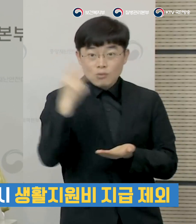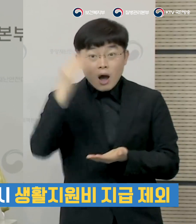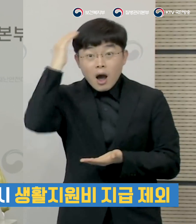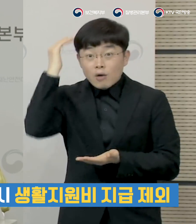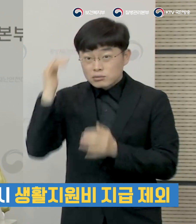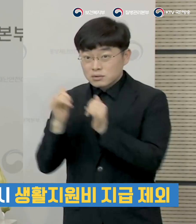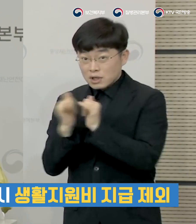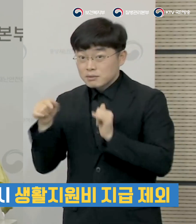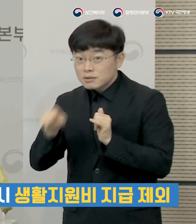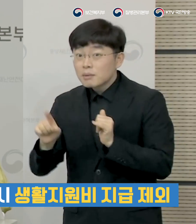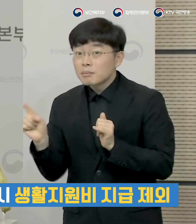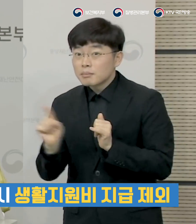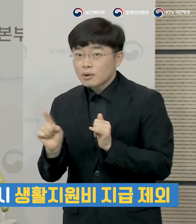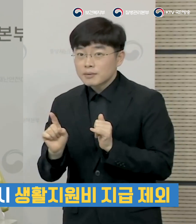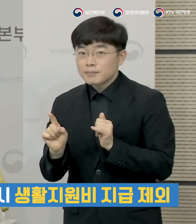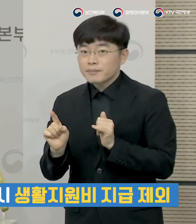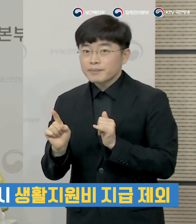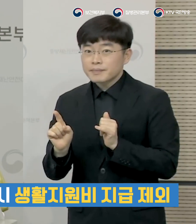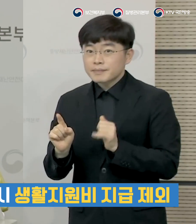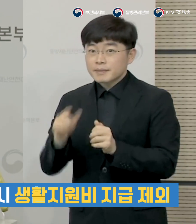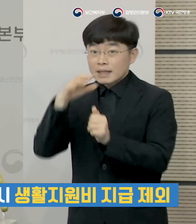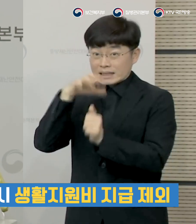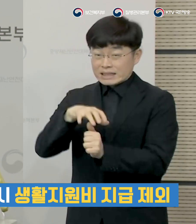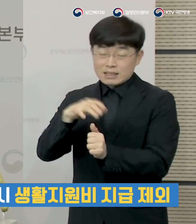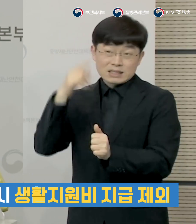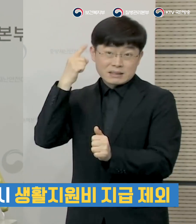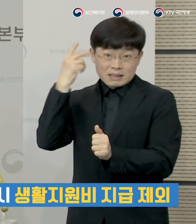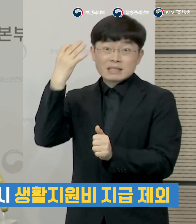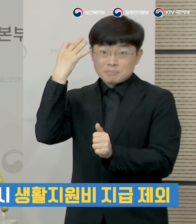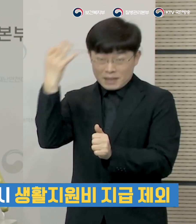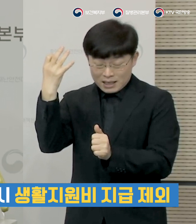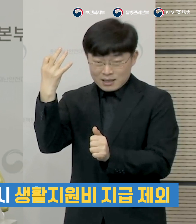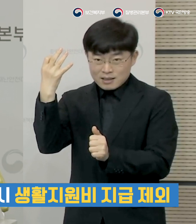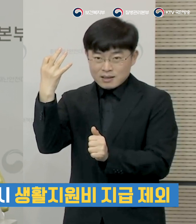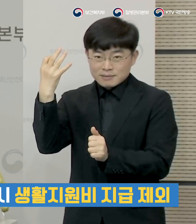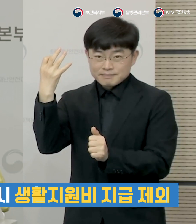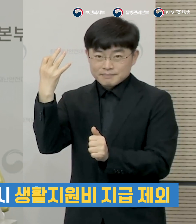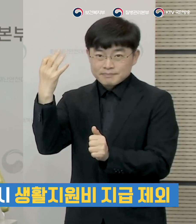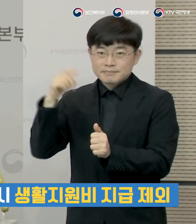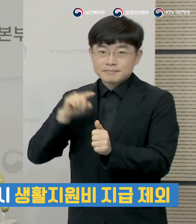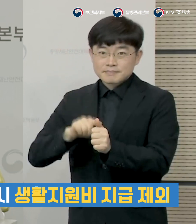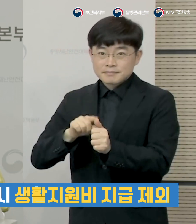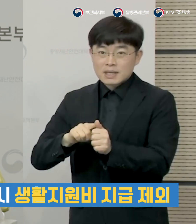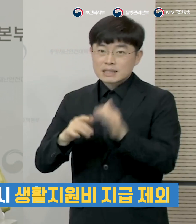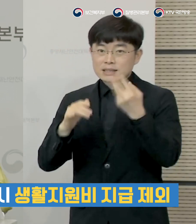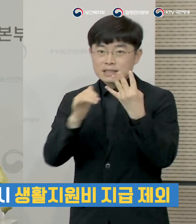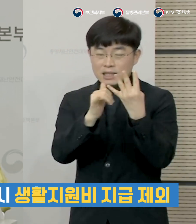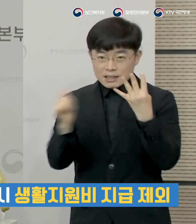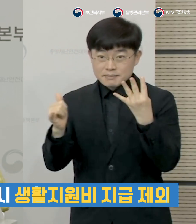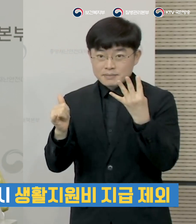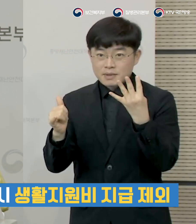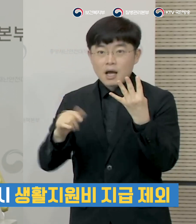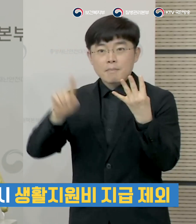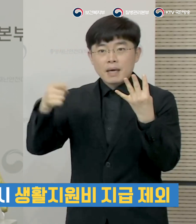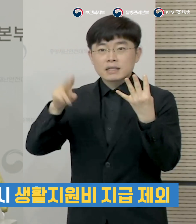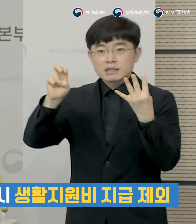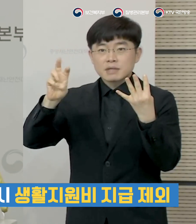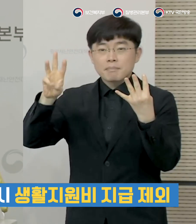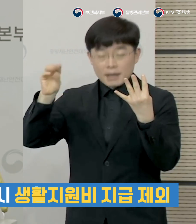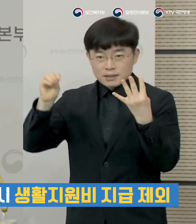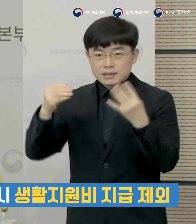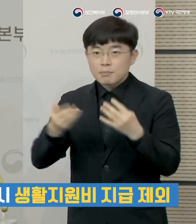경우는 그 자가격리를 14일간 성실하게 이행하신 분들에 대해서는 4인 가족 기준으로 123만